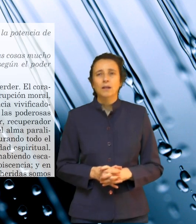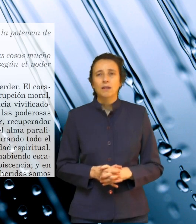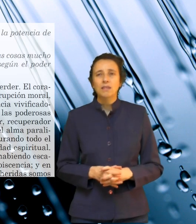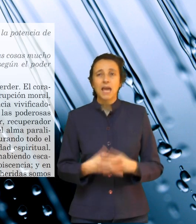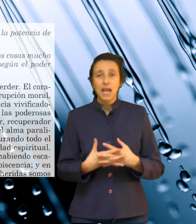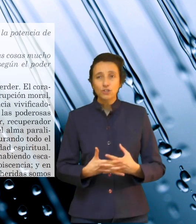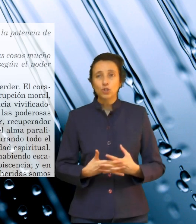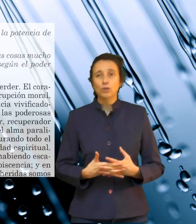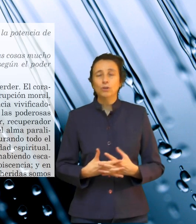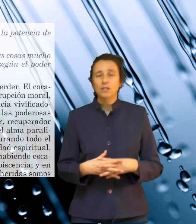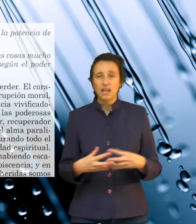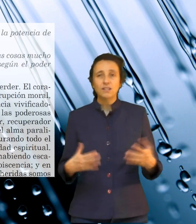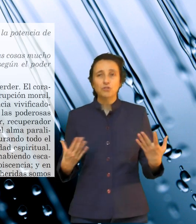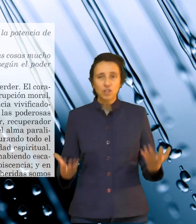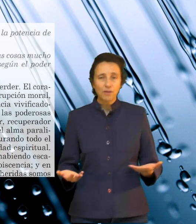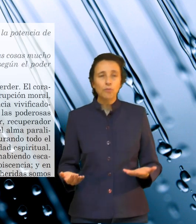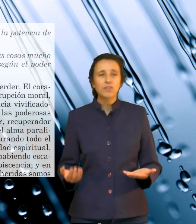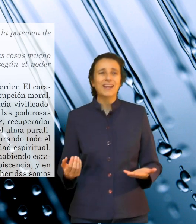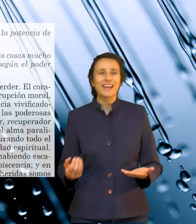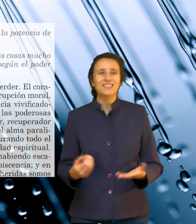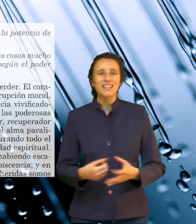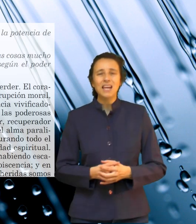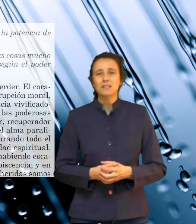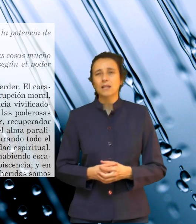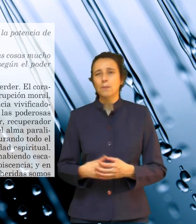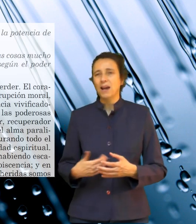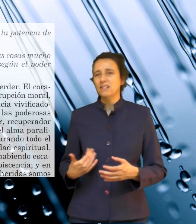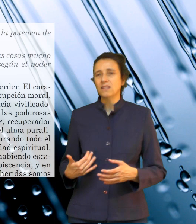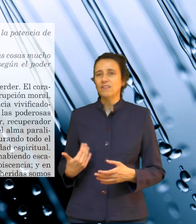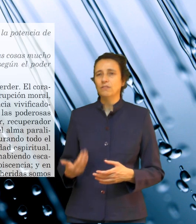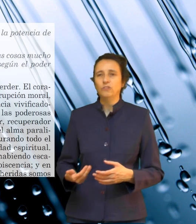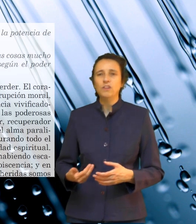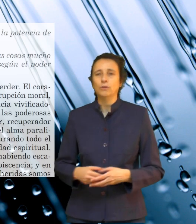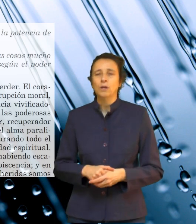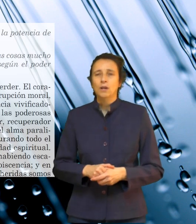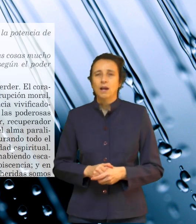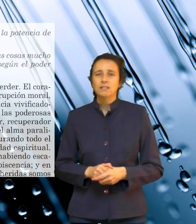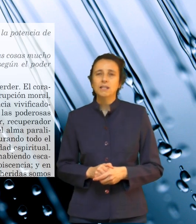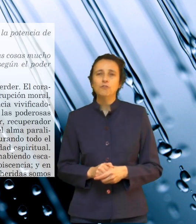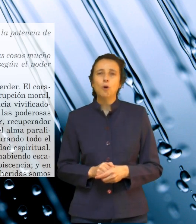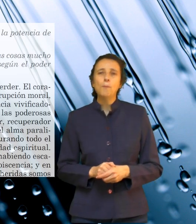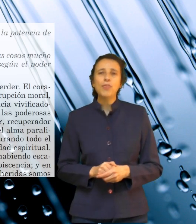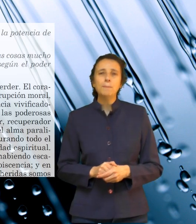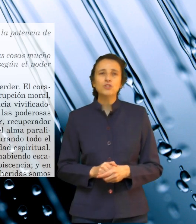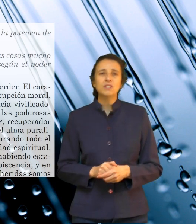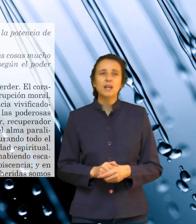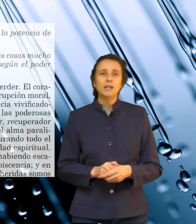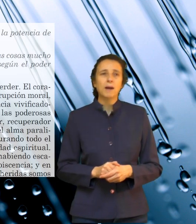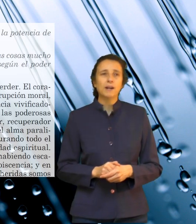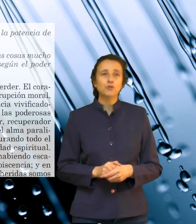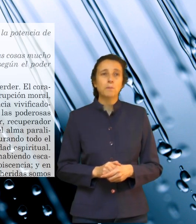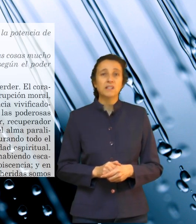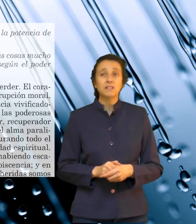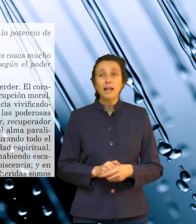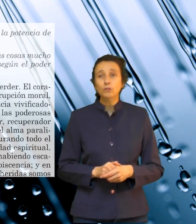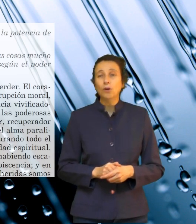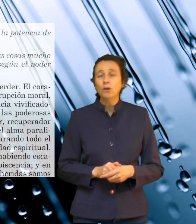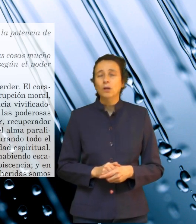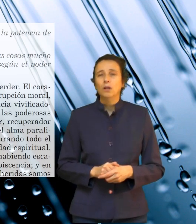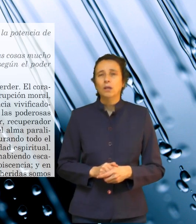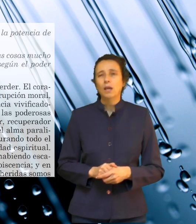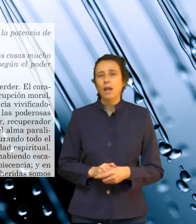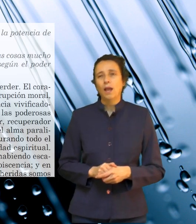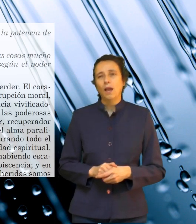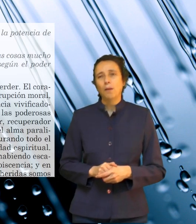garantizada. Y de hecho, ya se nos anuncia que así es, que el mal está vencido. Así que no podemos desanimarnos